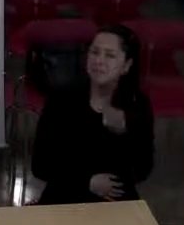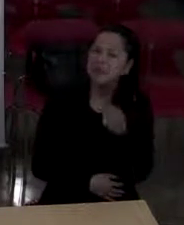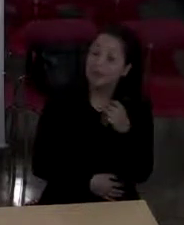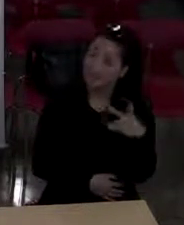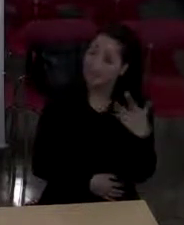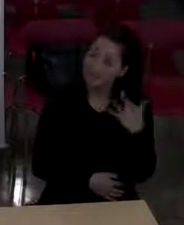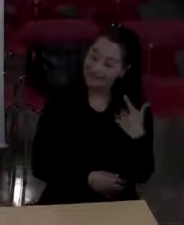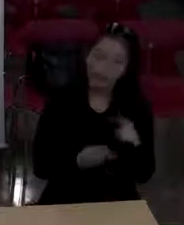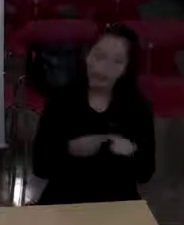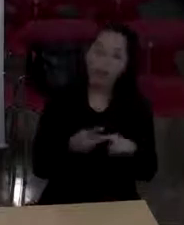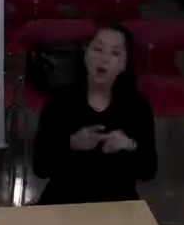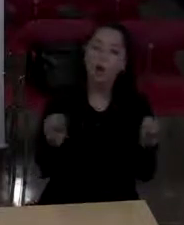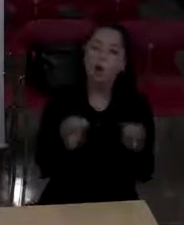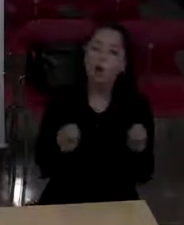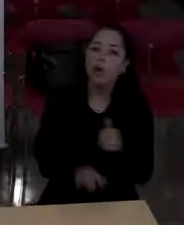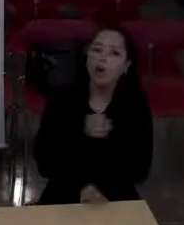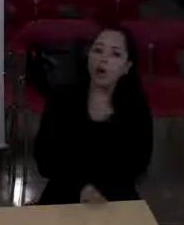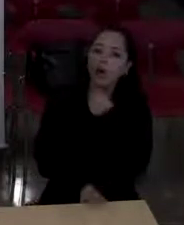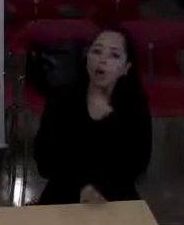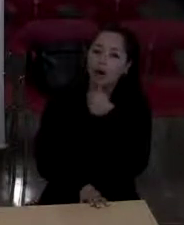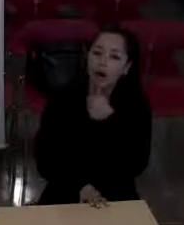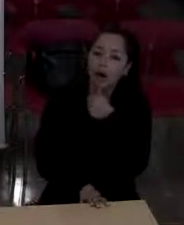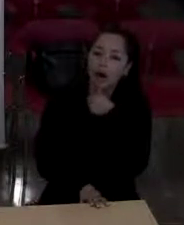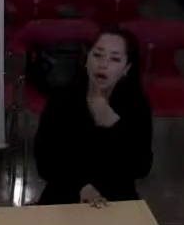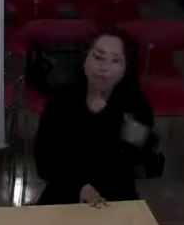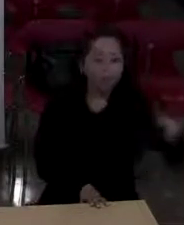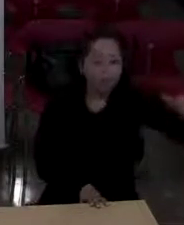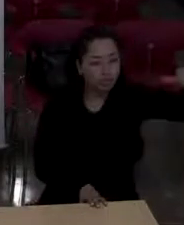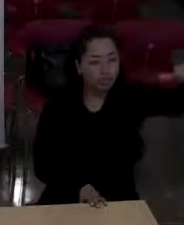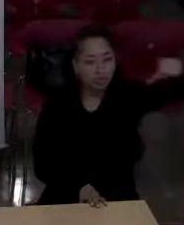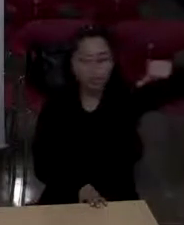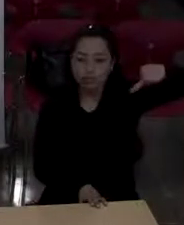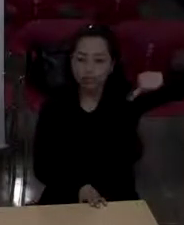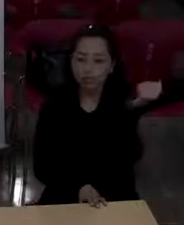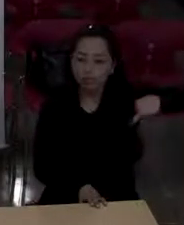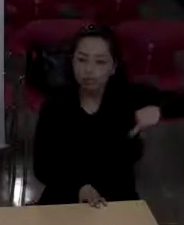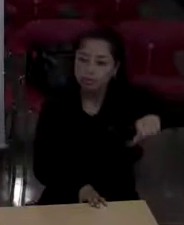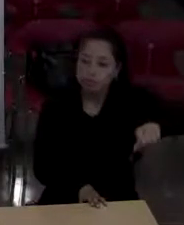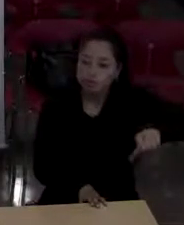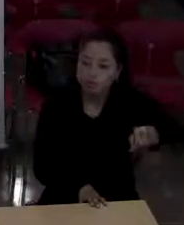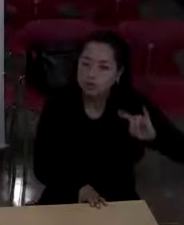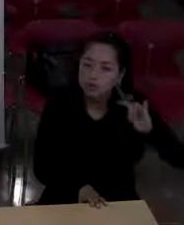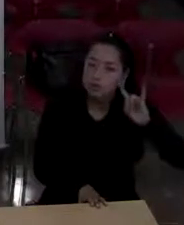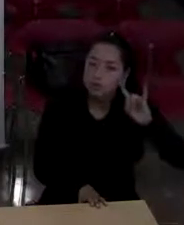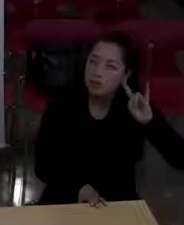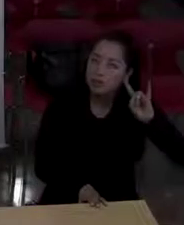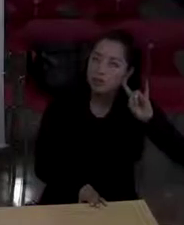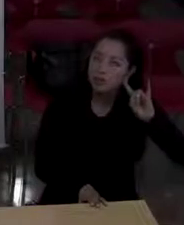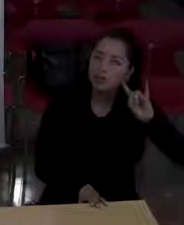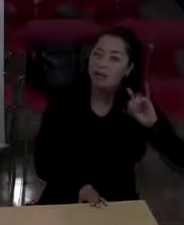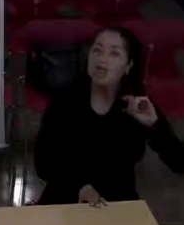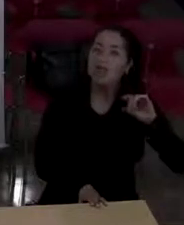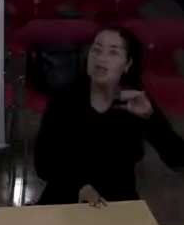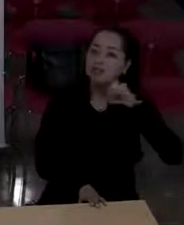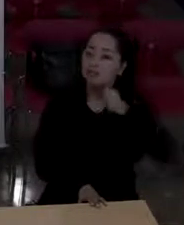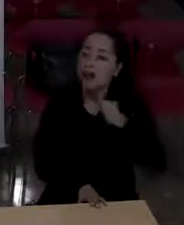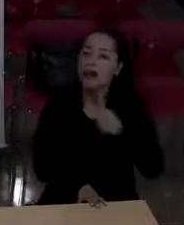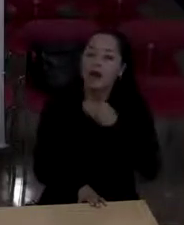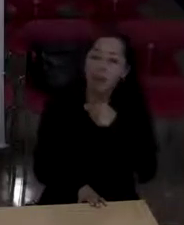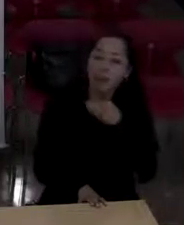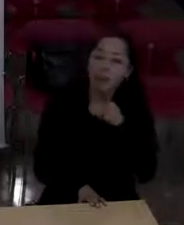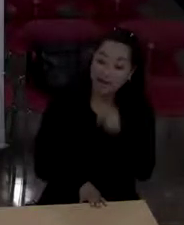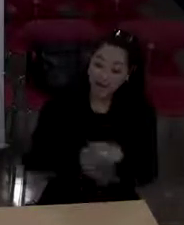Y en la medida que se tenga todo ese entrenamiento auditivo, más adelante vamos a ver también un poco más detallado cómo se va dando ese desarrollo